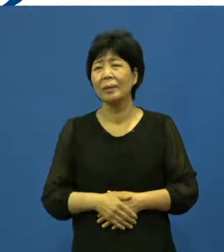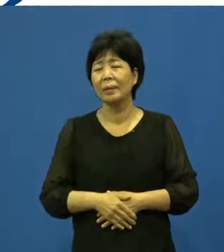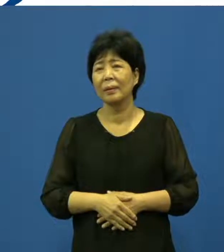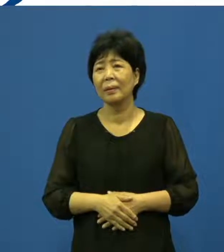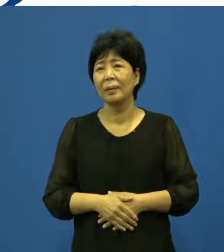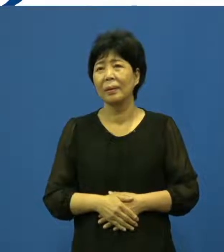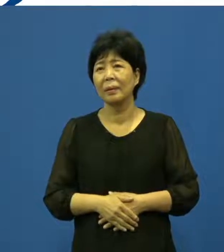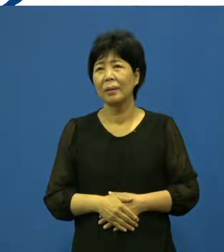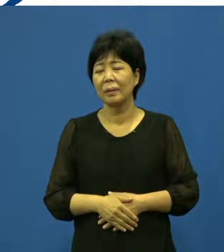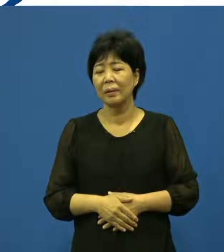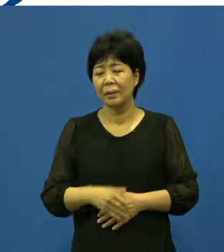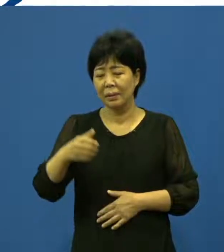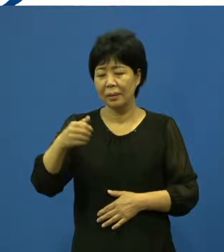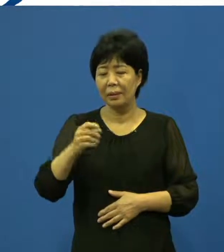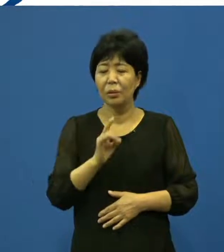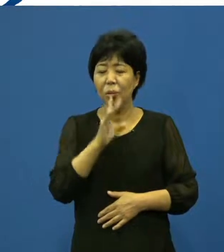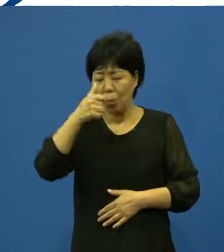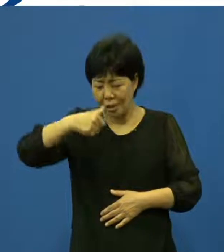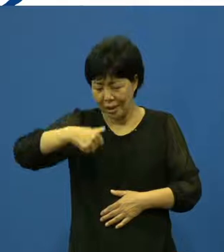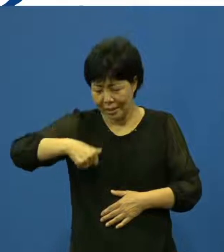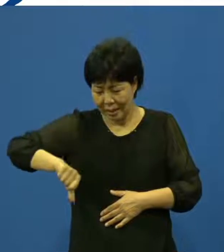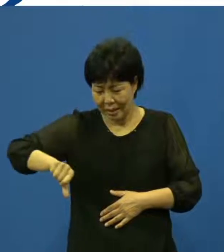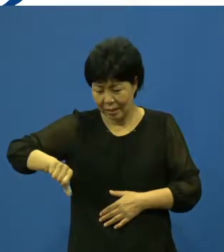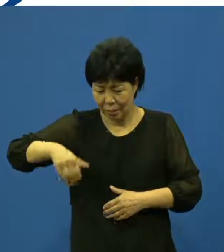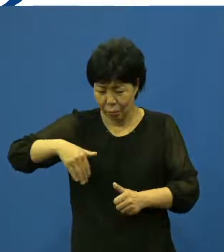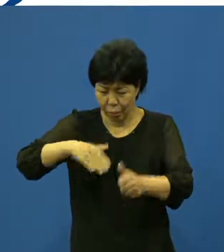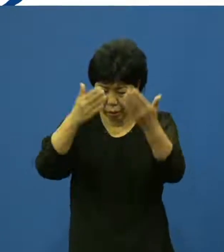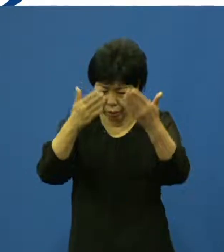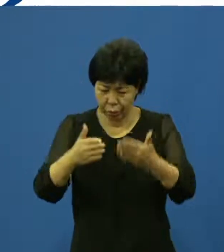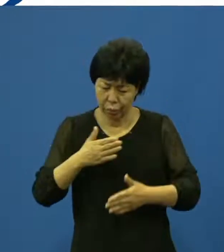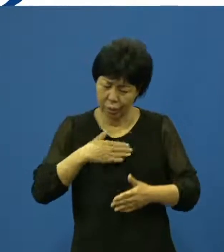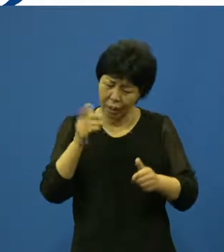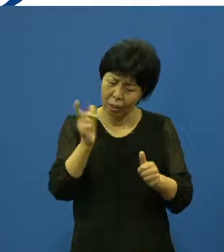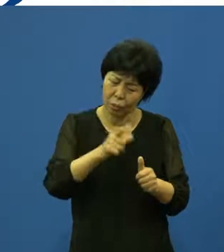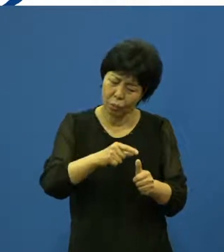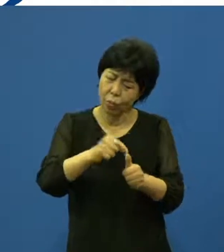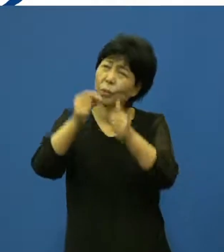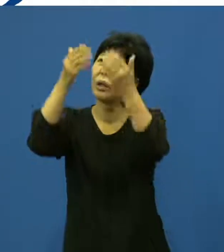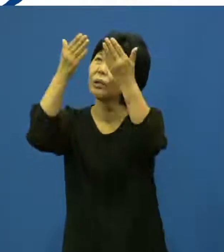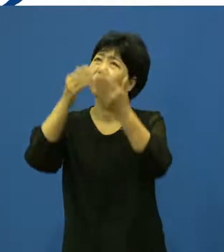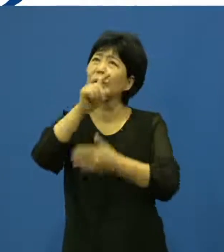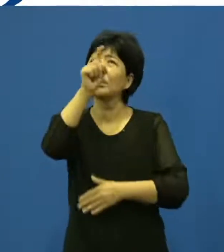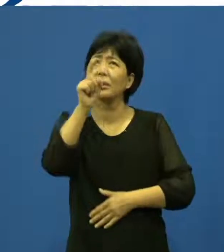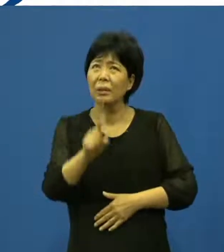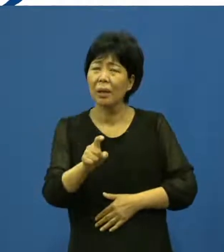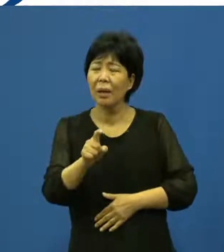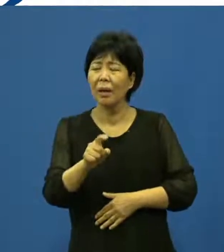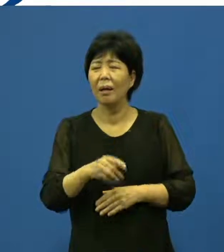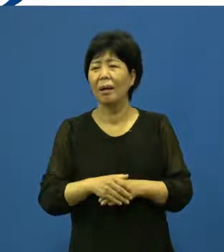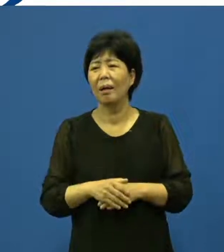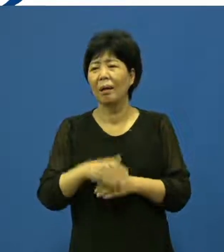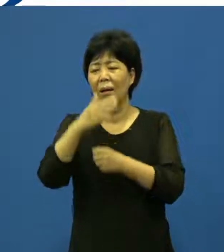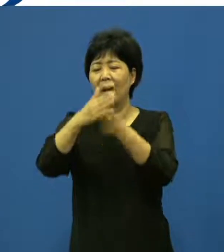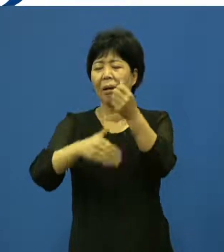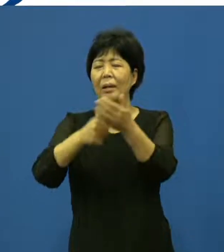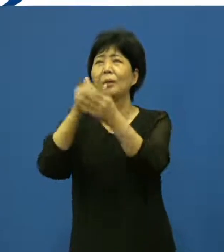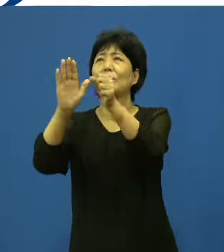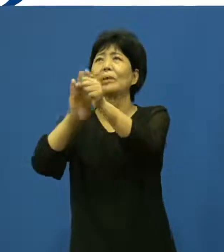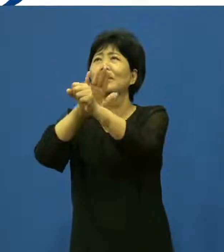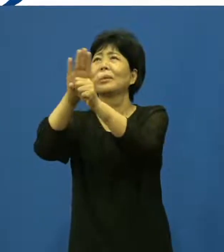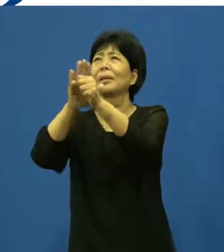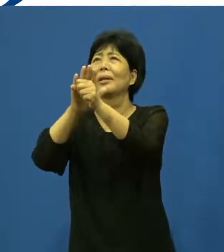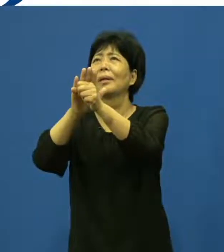하나밖에 없는 아들을 내어놓으시고 구원하셨는지, 이 말도 안 되는 하나님의 사랑 앞에 놀라워하면서